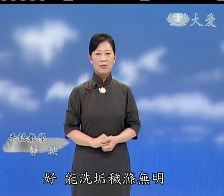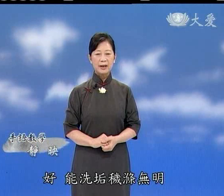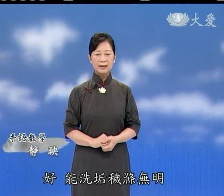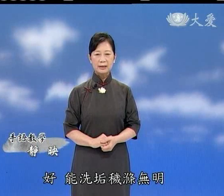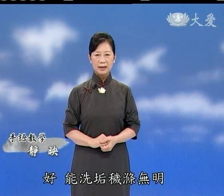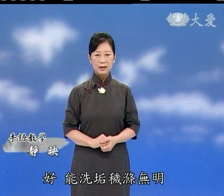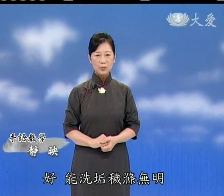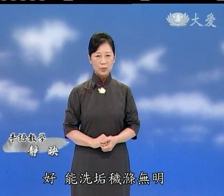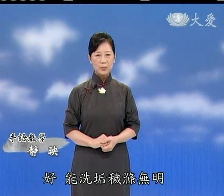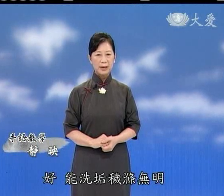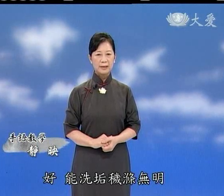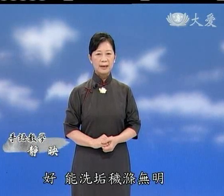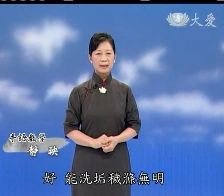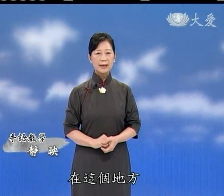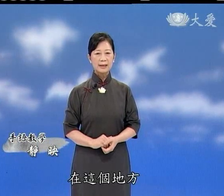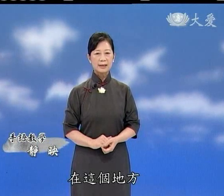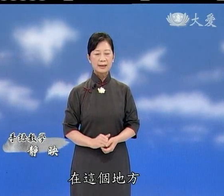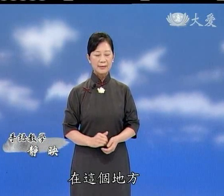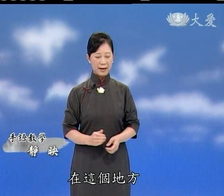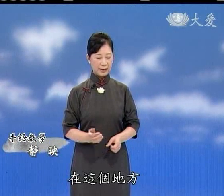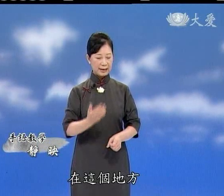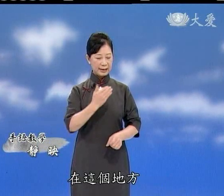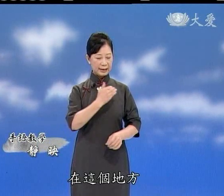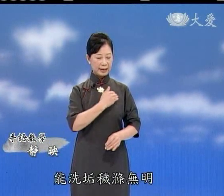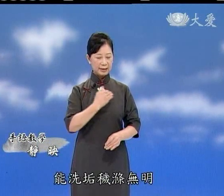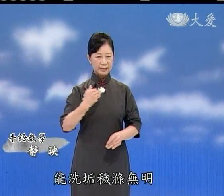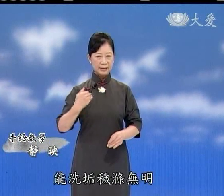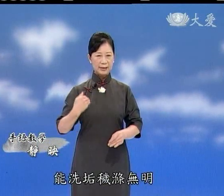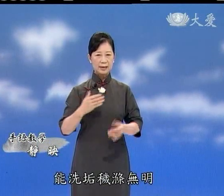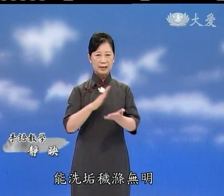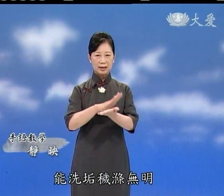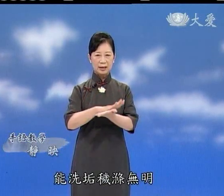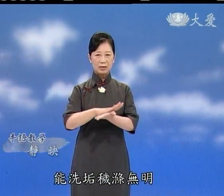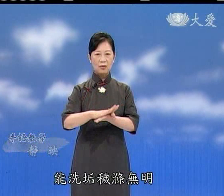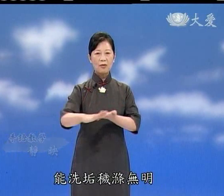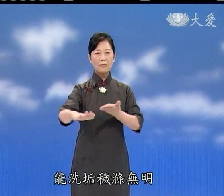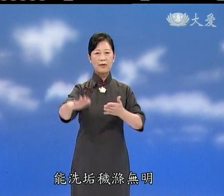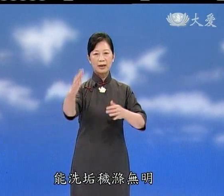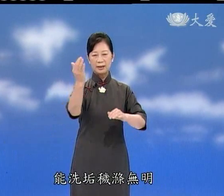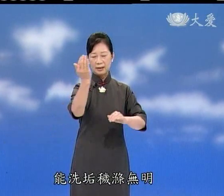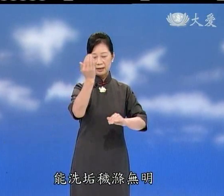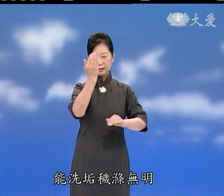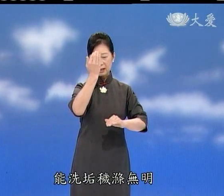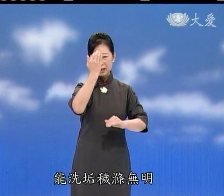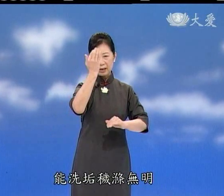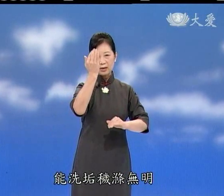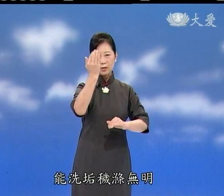秽涤无明，那在这个地方能洗过秽涤